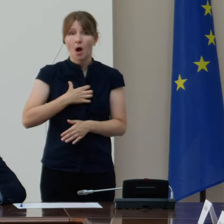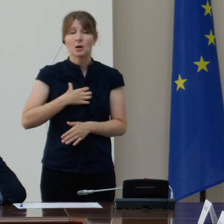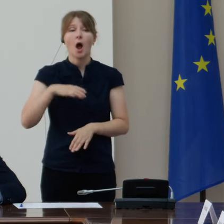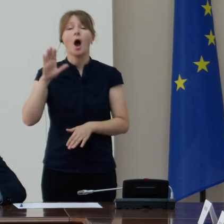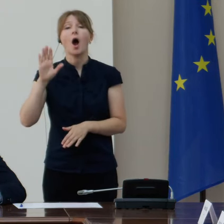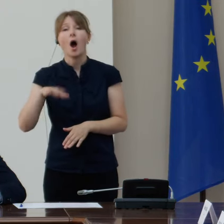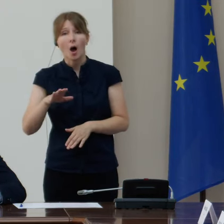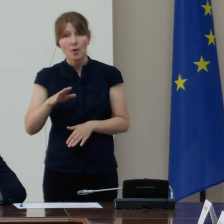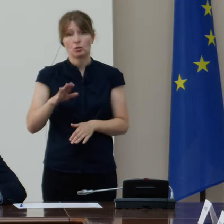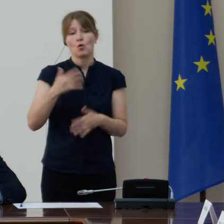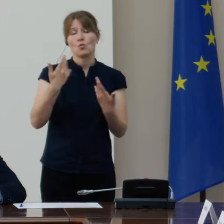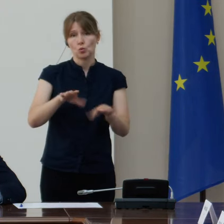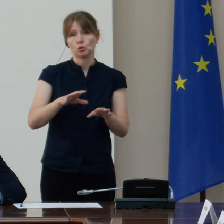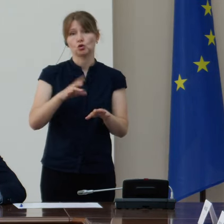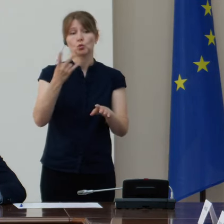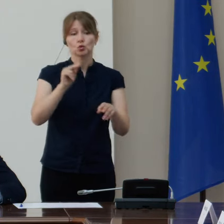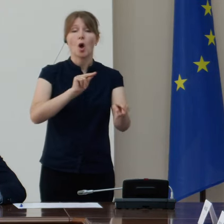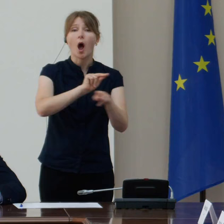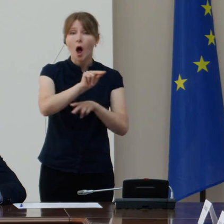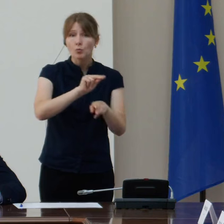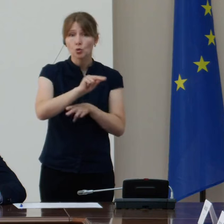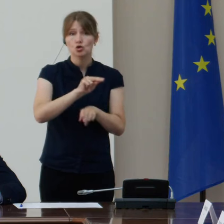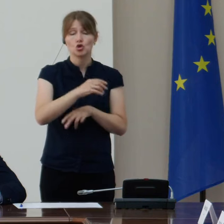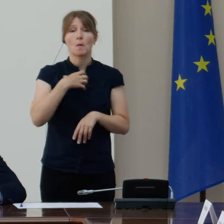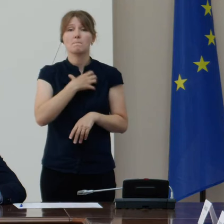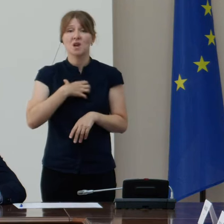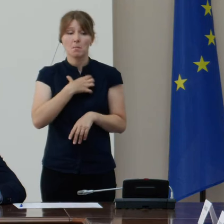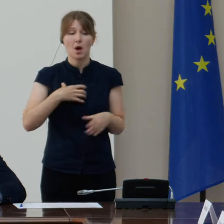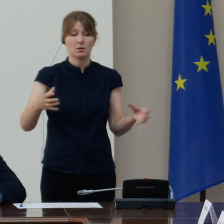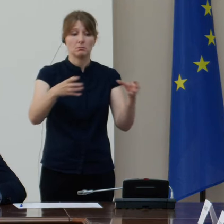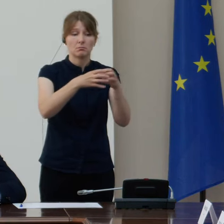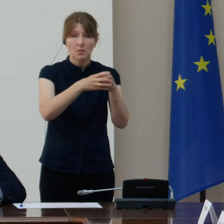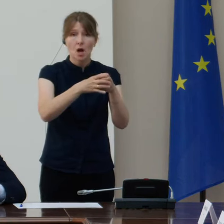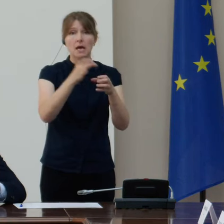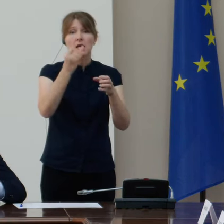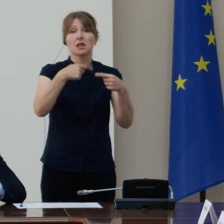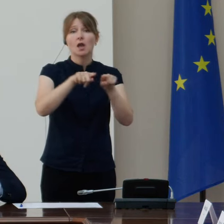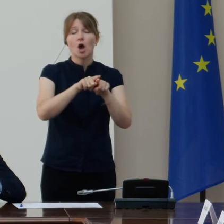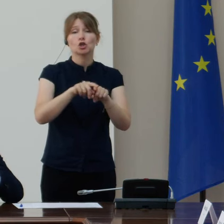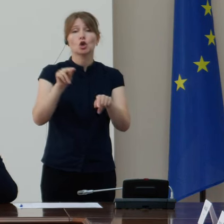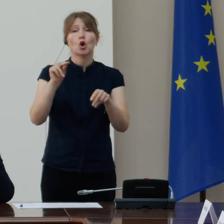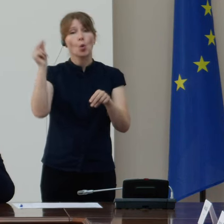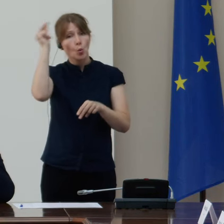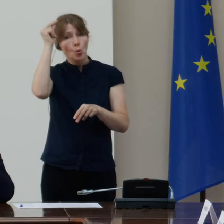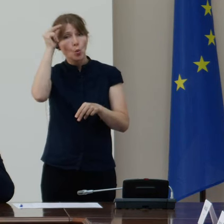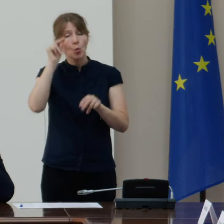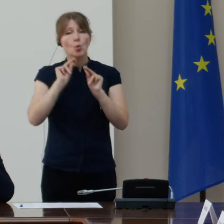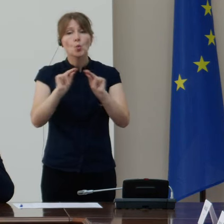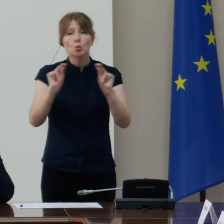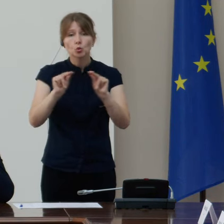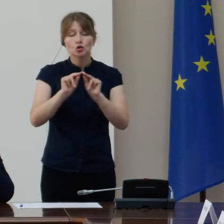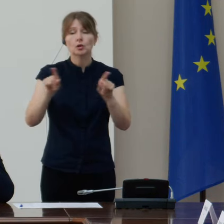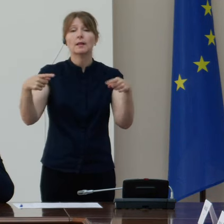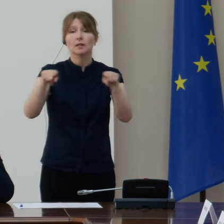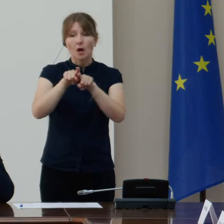adresată cu același pachet de instruire grupul de pedagogi, care este unul enorm, și nu în ultimul rând